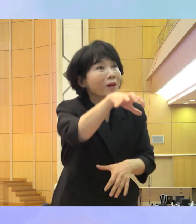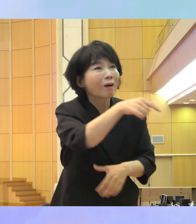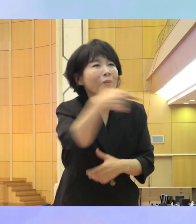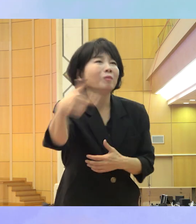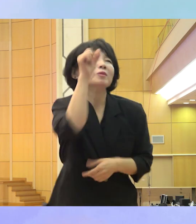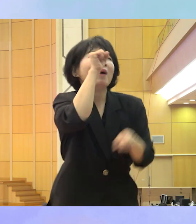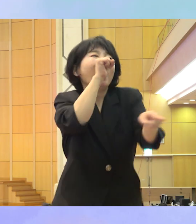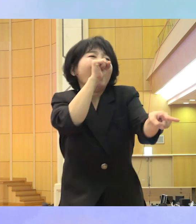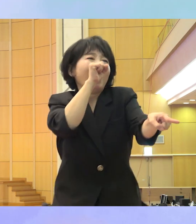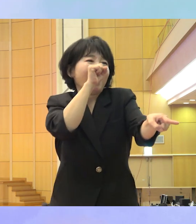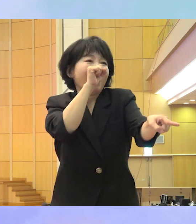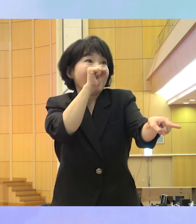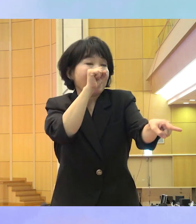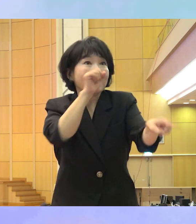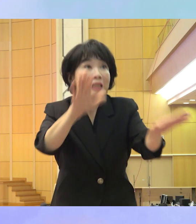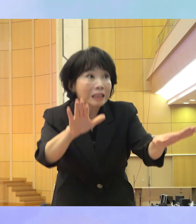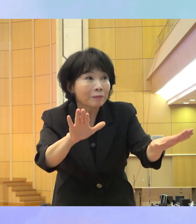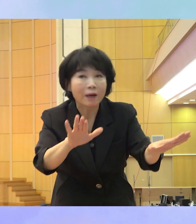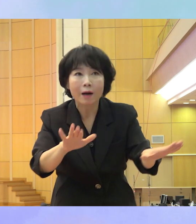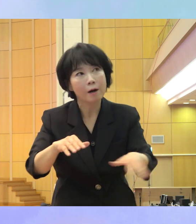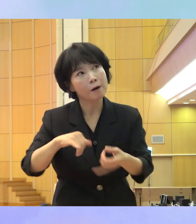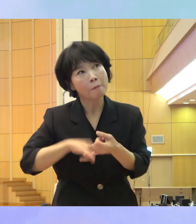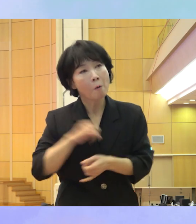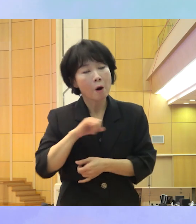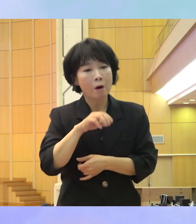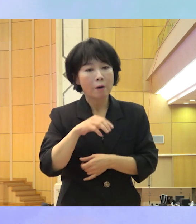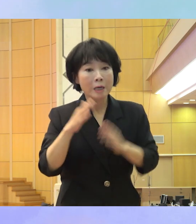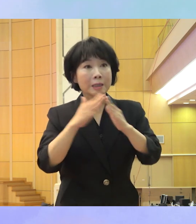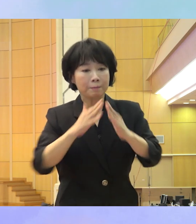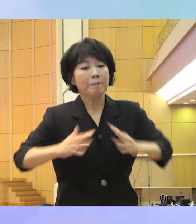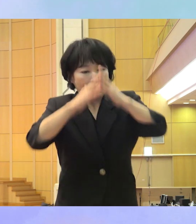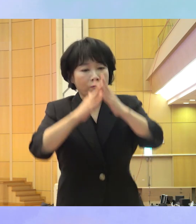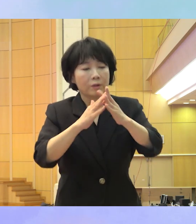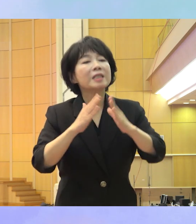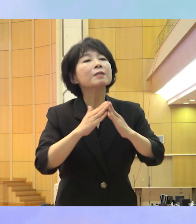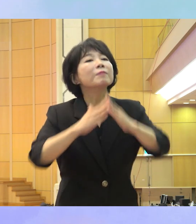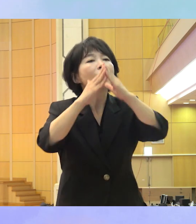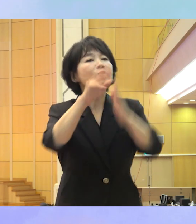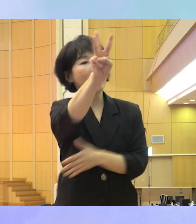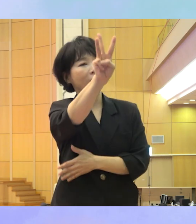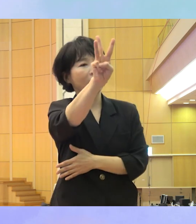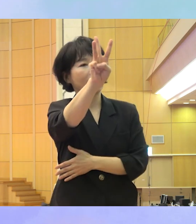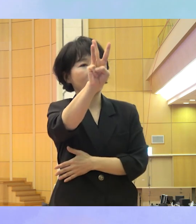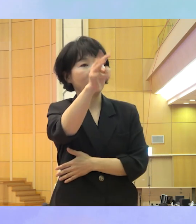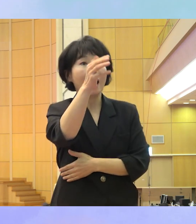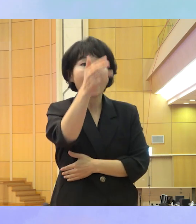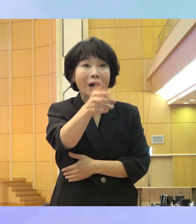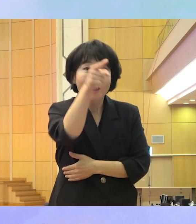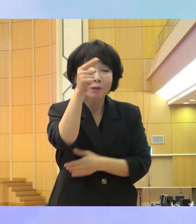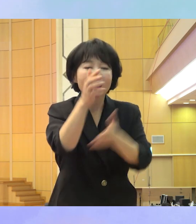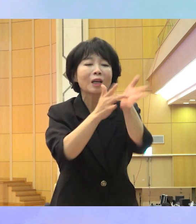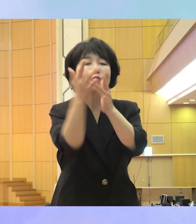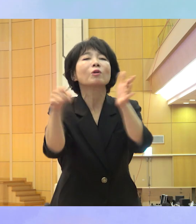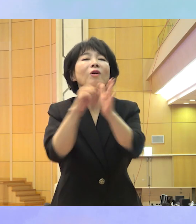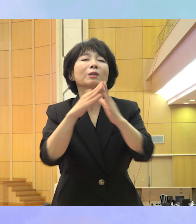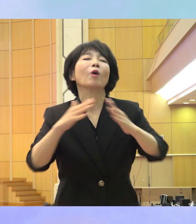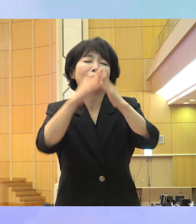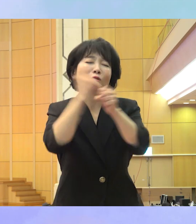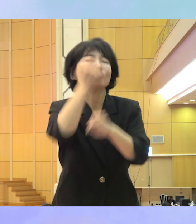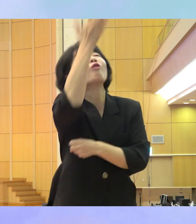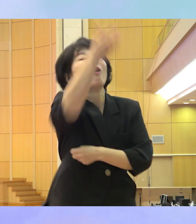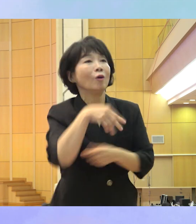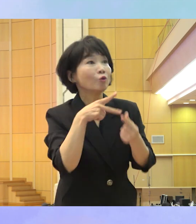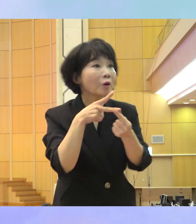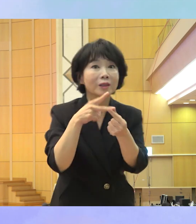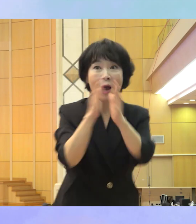제가요 집 세 채를 지을게요. 첫째 주를 위해서, 둘째 모세 위해서, 세 번째 엘리야를